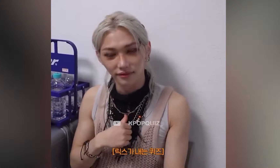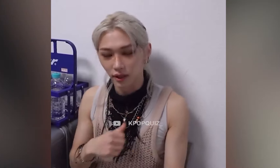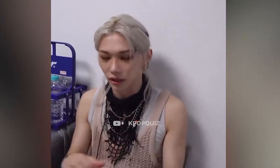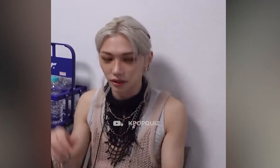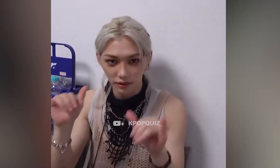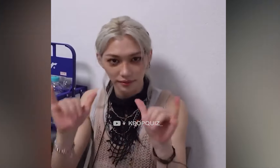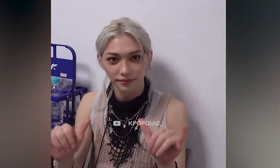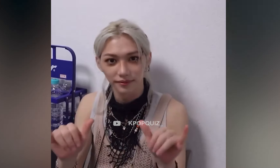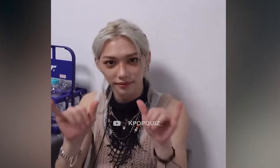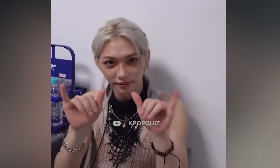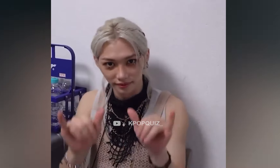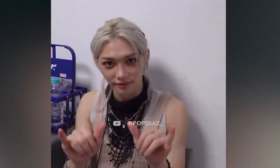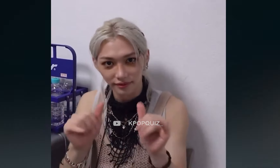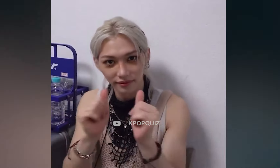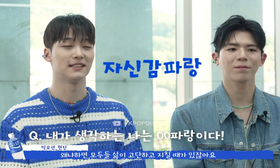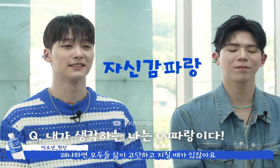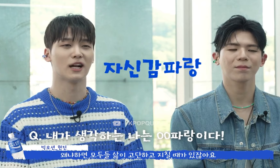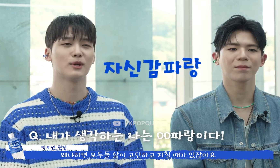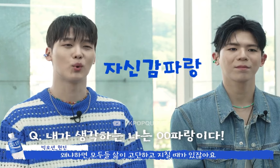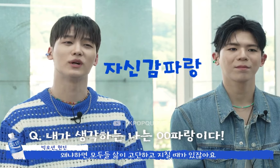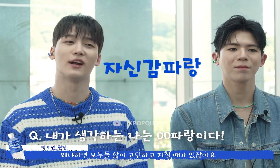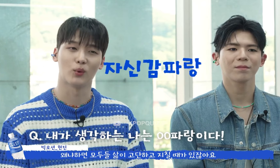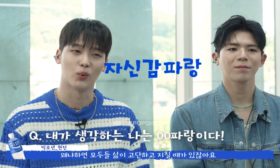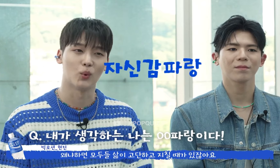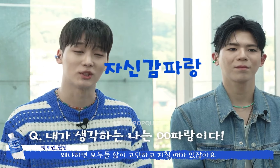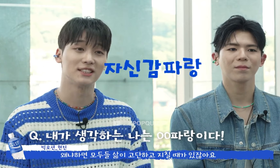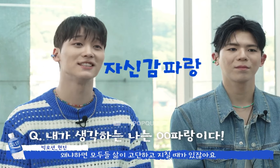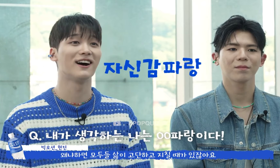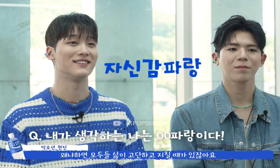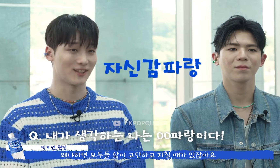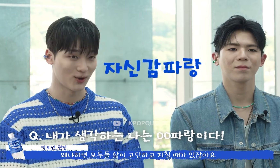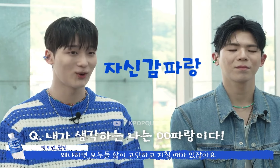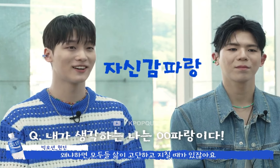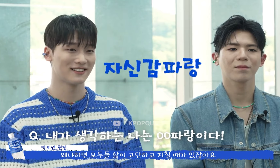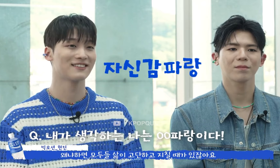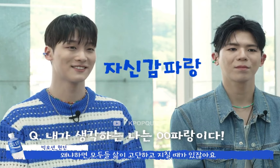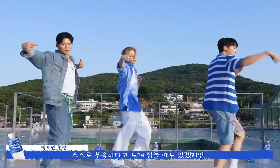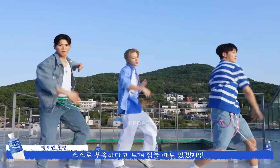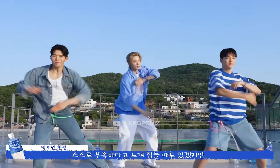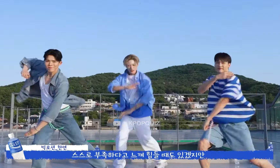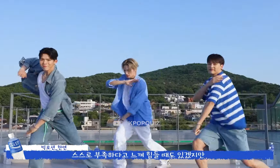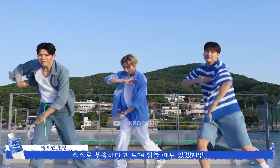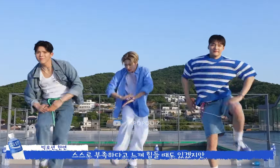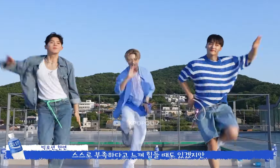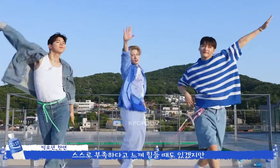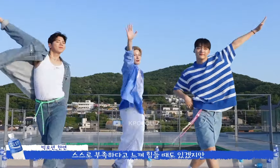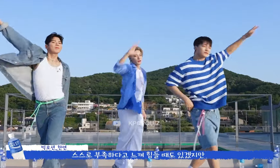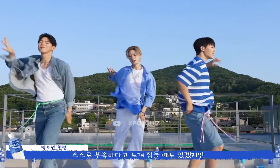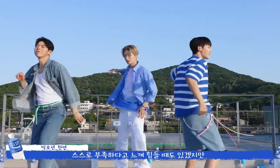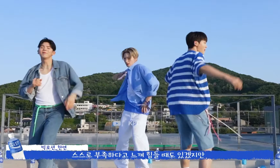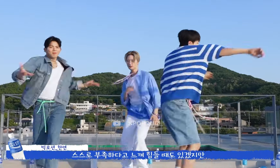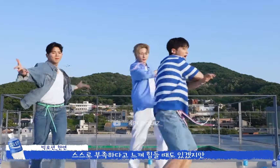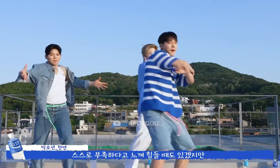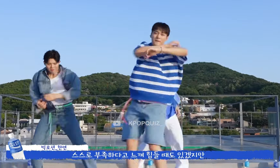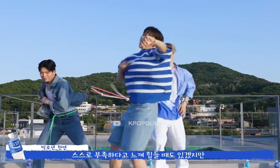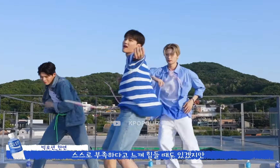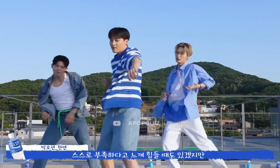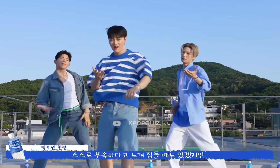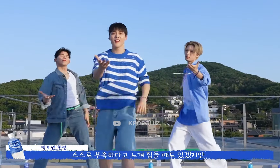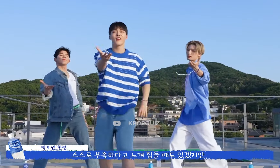comunicarse con los miembros del grupo, ya que Big Ocean en sí es el único grupo de chicos formado por personas con discapacidad